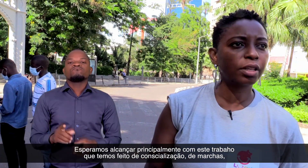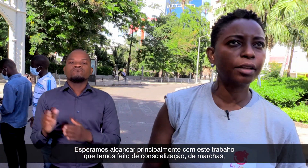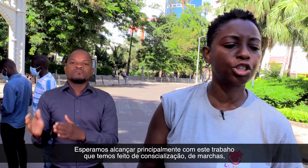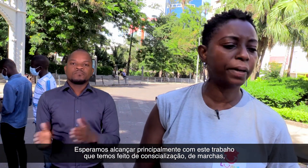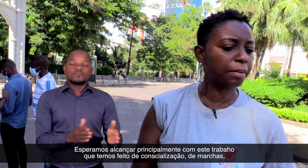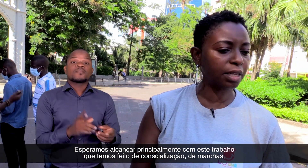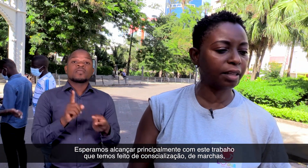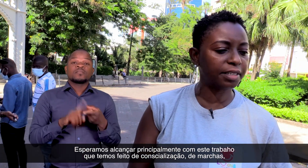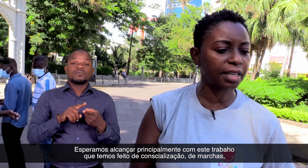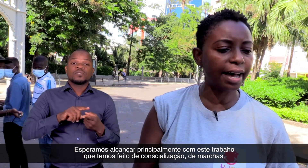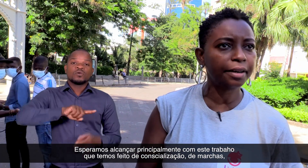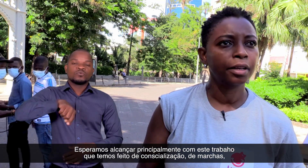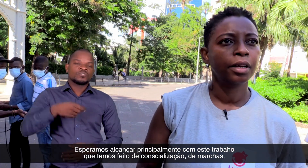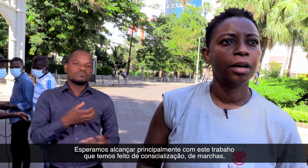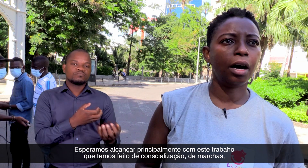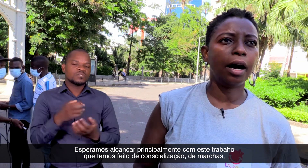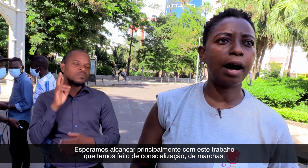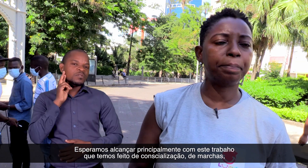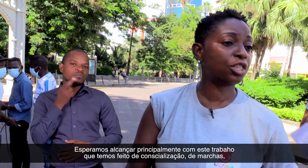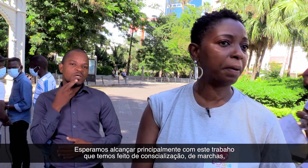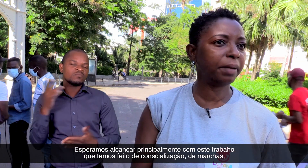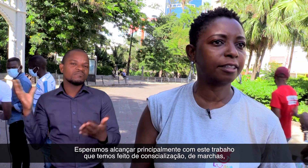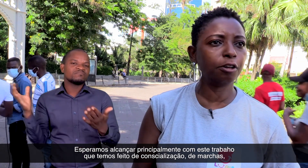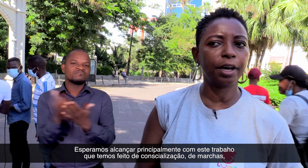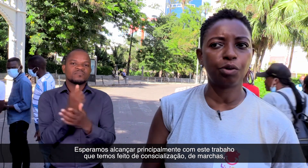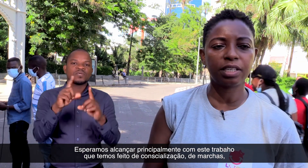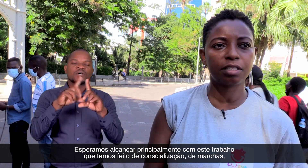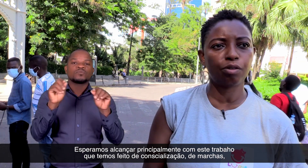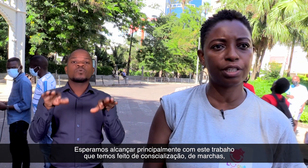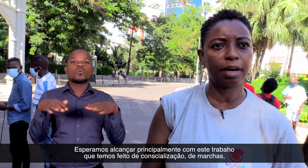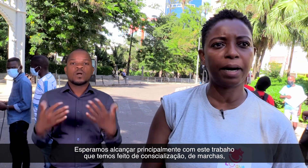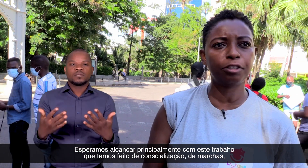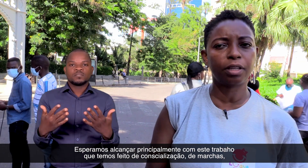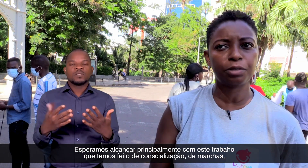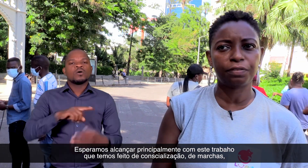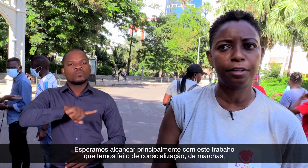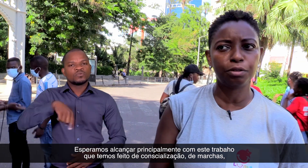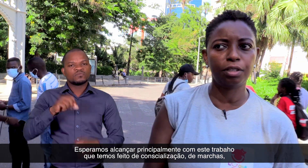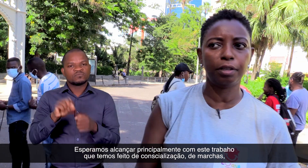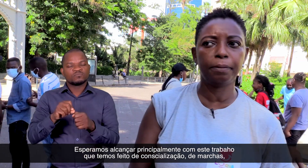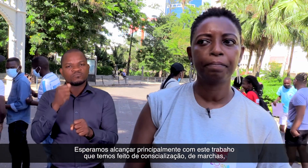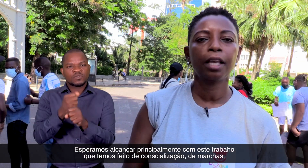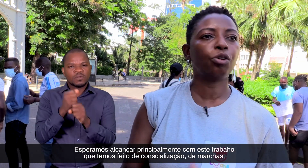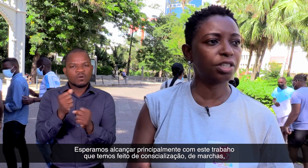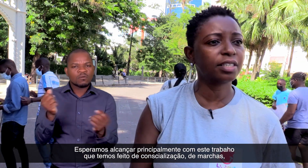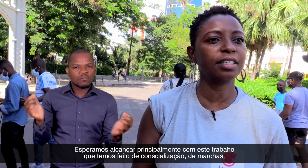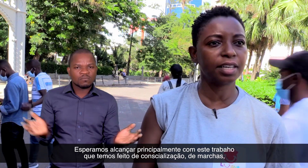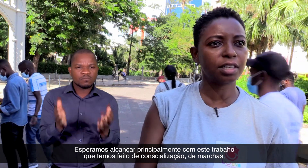O resultado que esperamos alcançar, principalmente com este trabalho que temos feito de